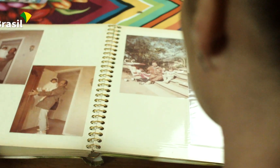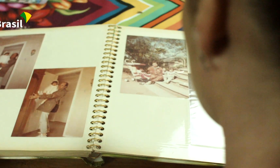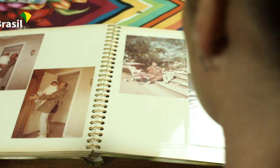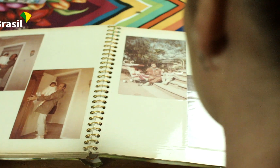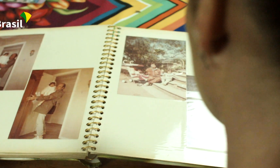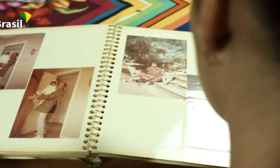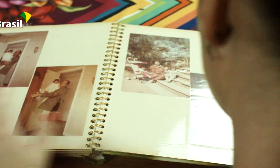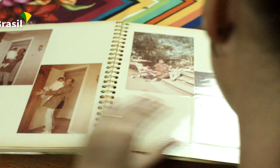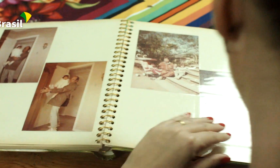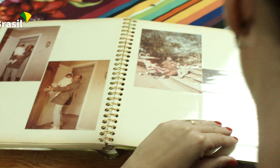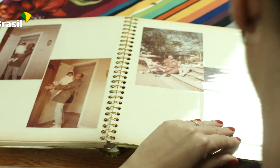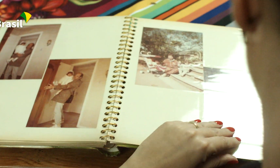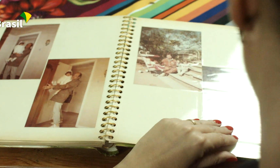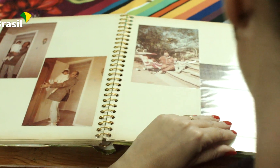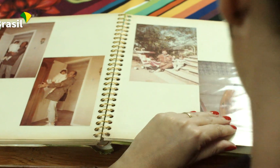álbum de fotos.